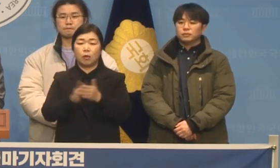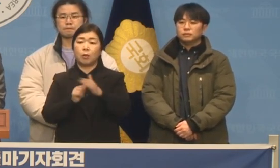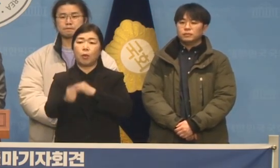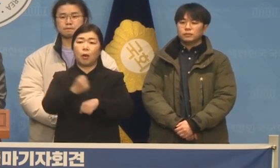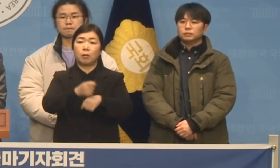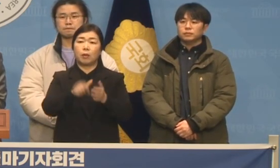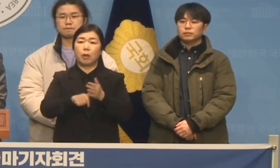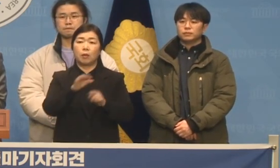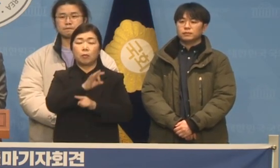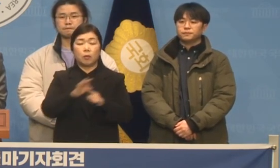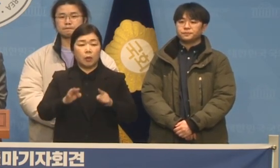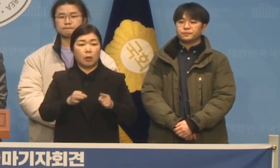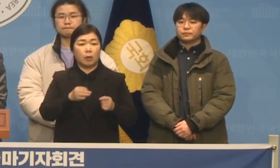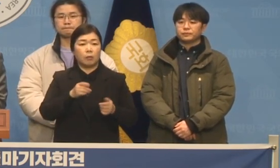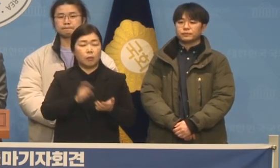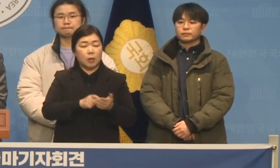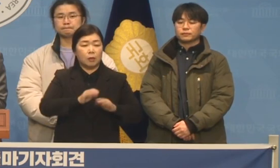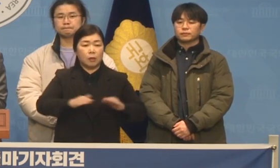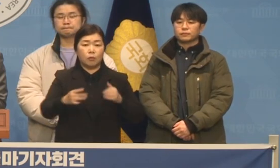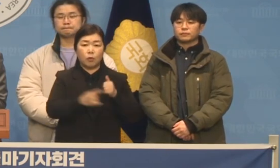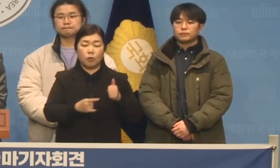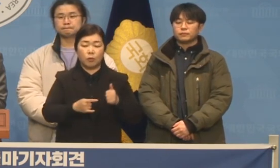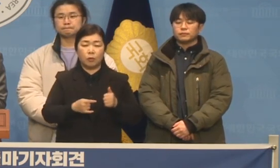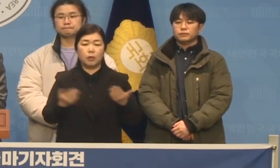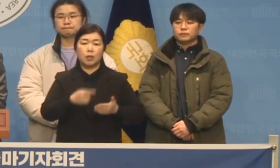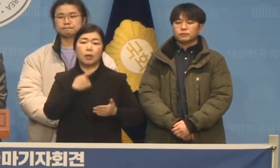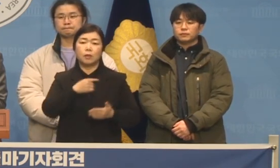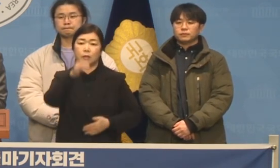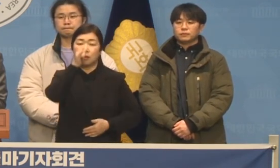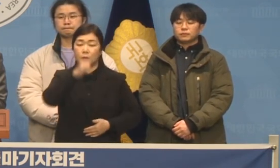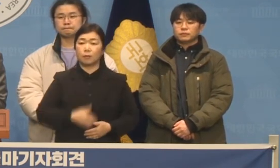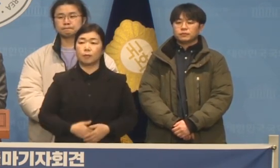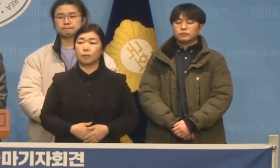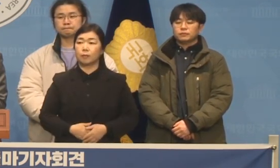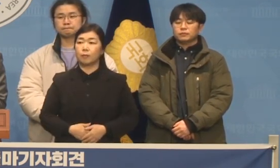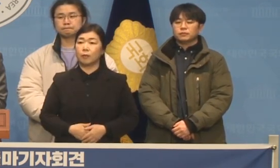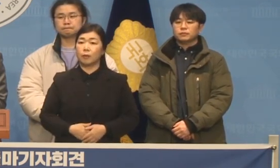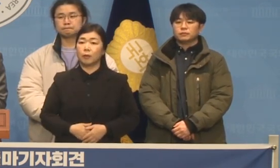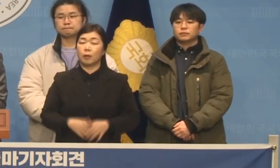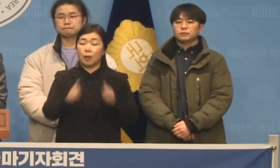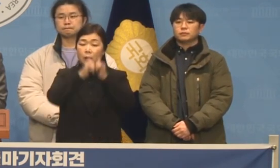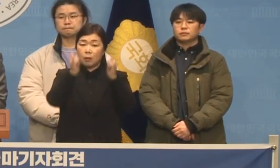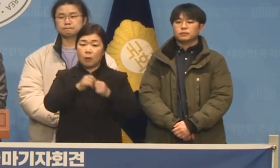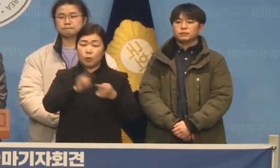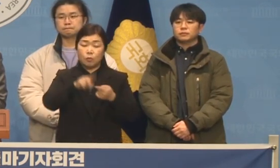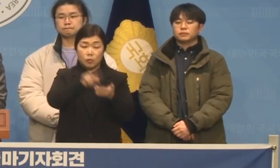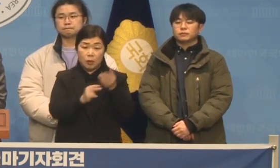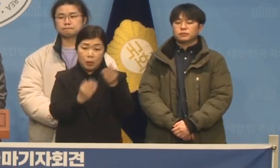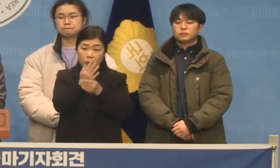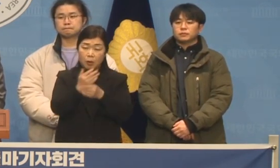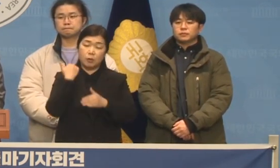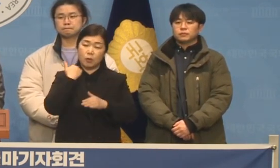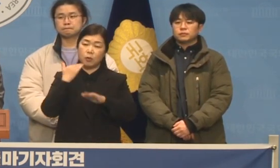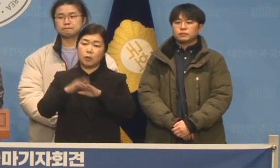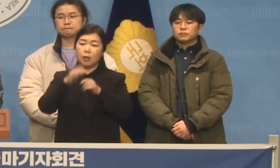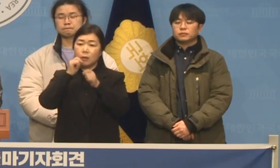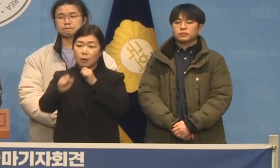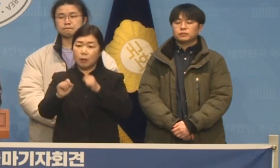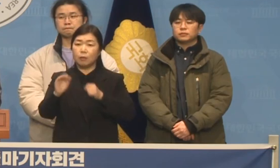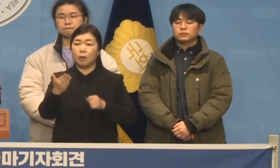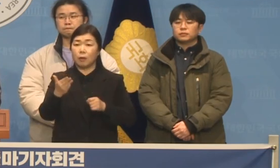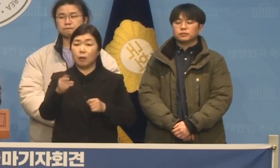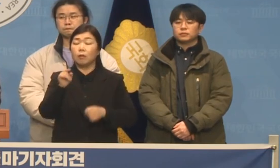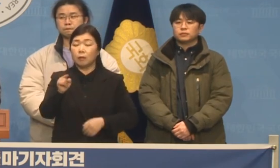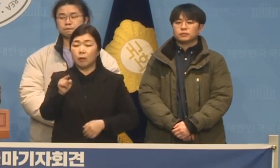비대위원으로서 호흡을 맞춰본 바가 있습니다. 최근 사회적으로 가장 큰 문제가 되었던 이 전세 사기 관련해서 센터장을